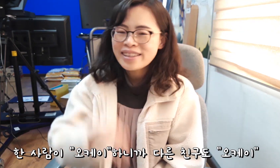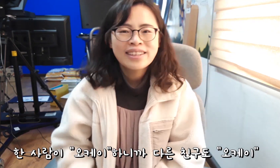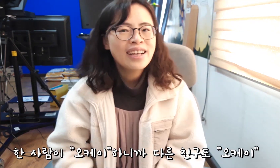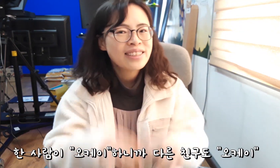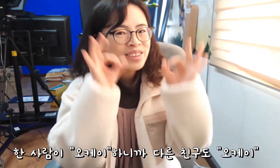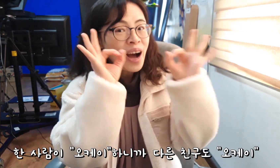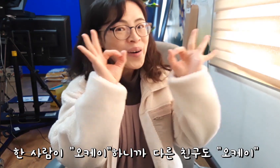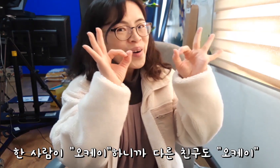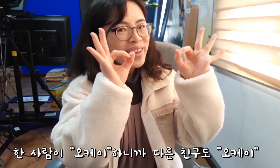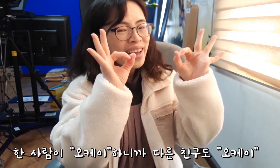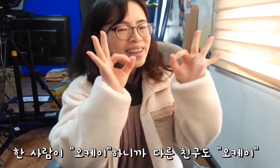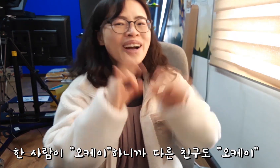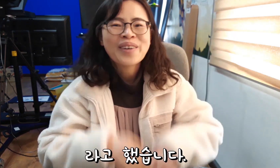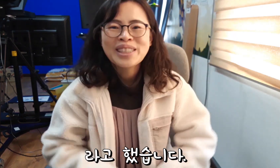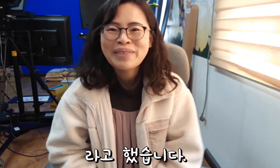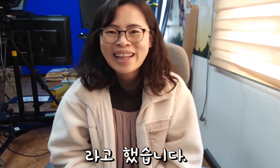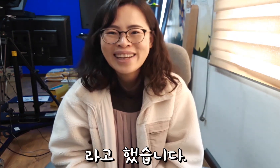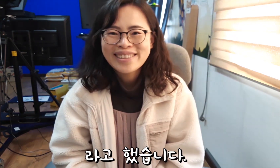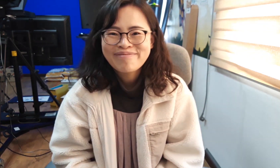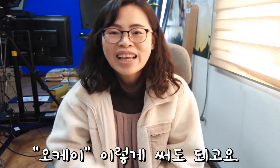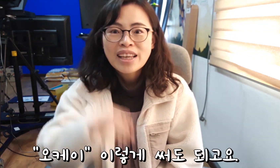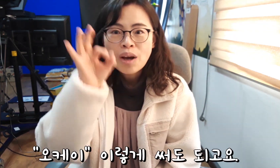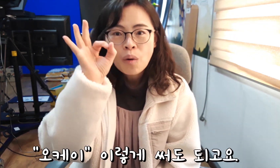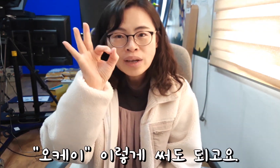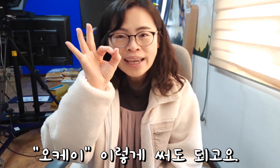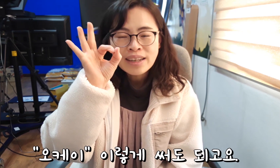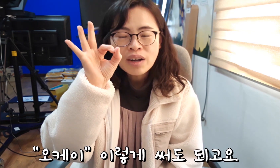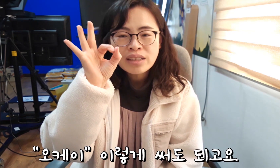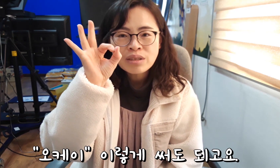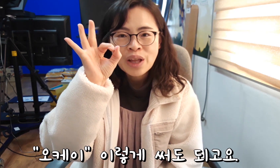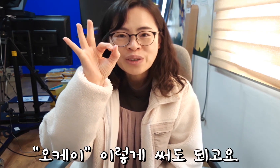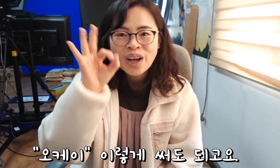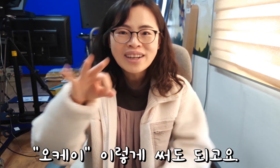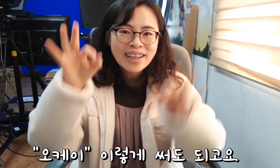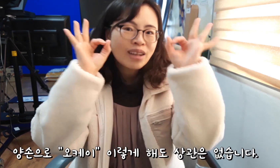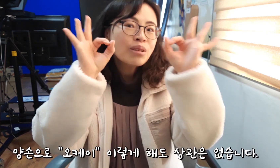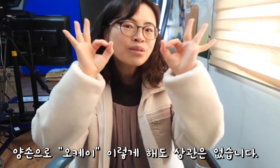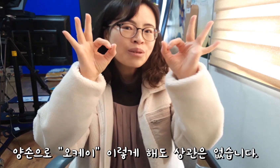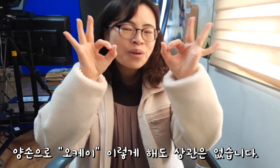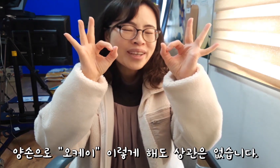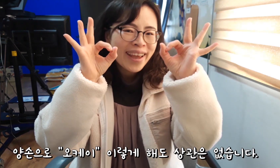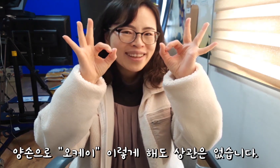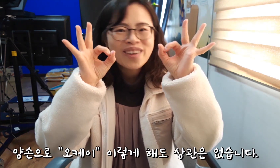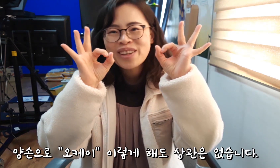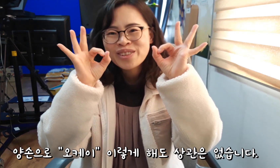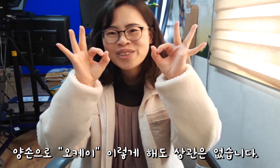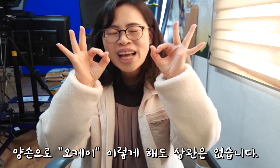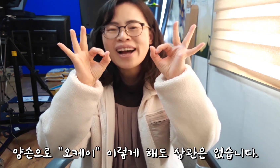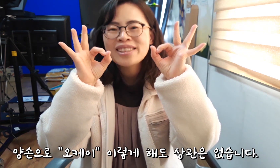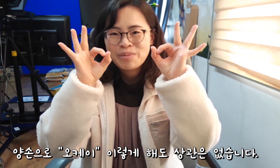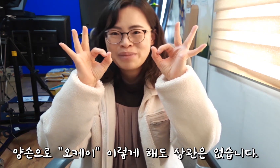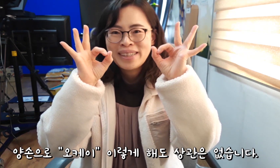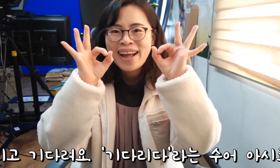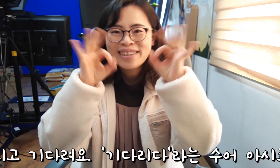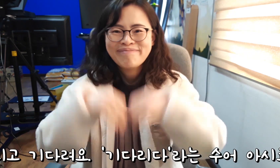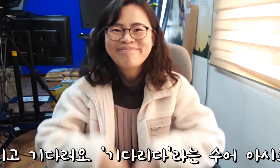한 친구가 오케이 라고 했습니다. 오케이 이렇게 써도 되고요. 양손으로 오케이 이렇게 해도 상관은 없습니다.